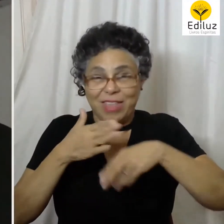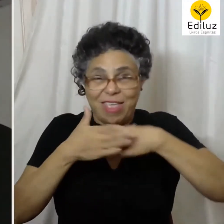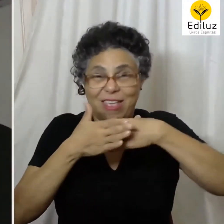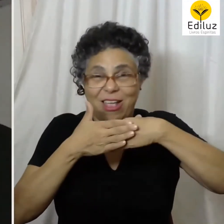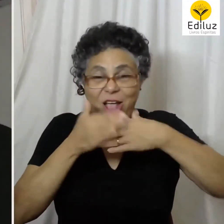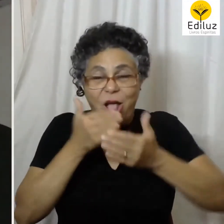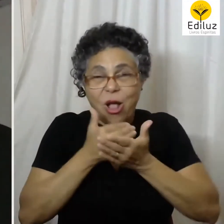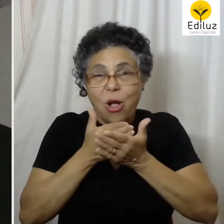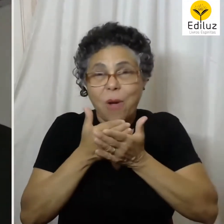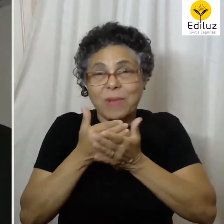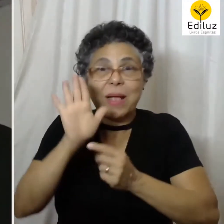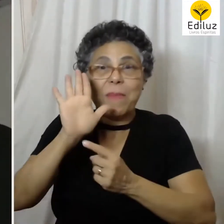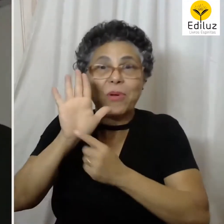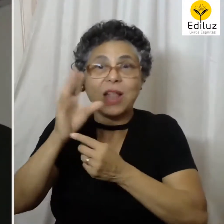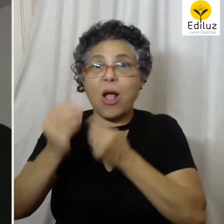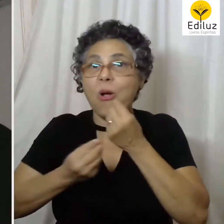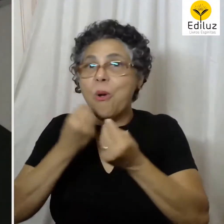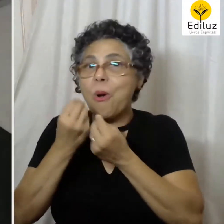sua essência.